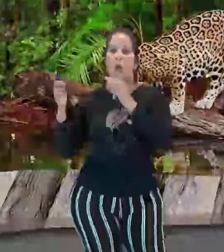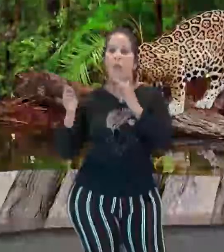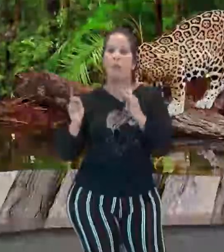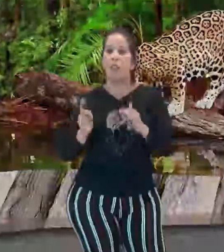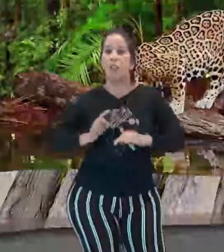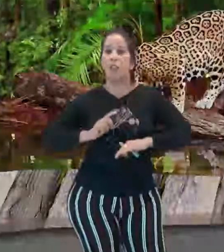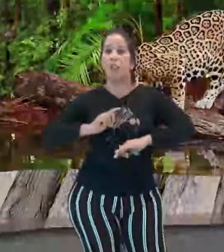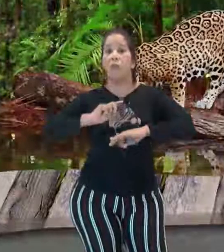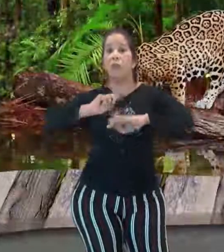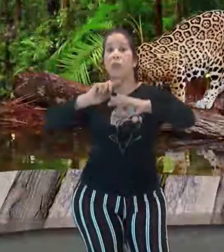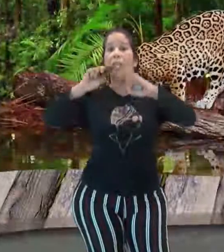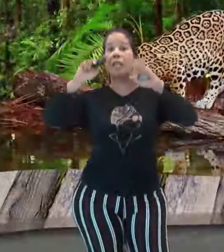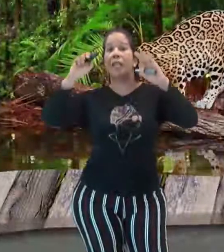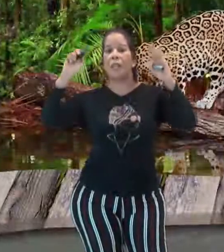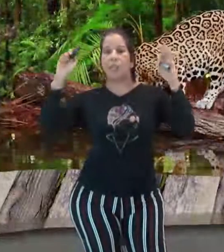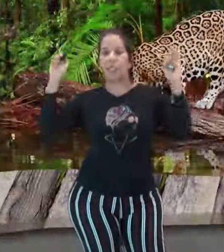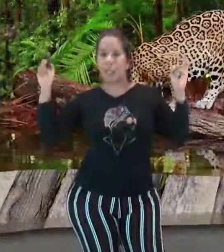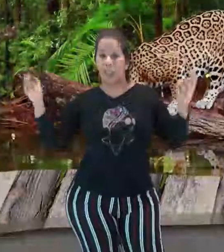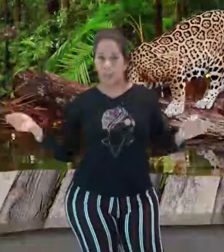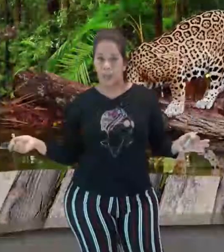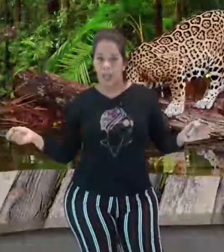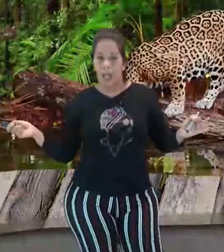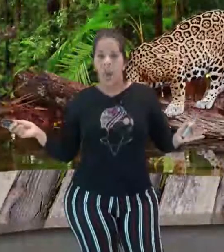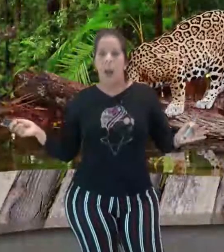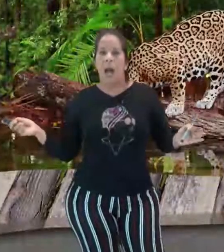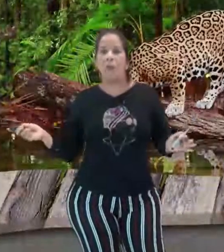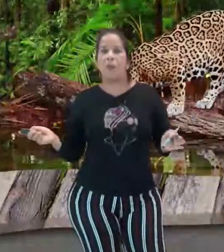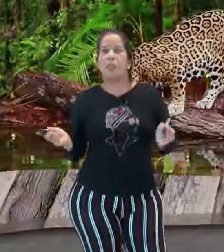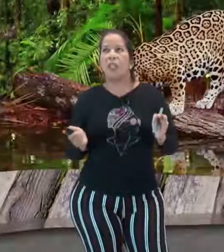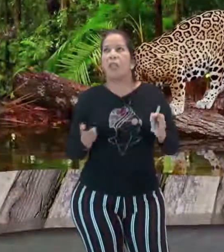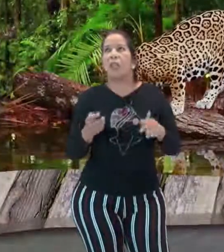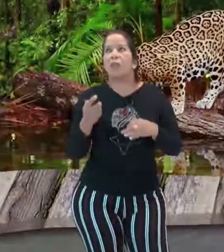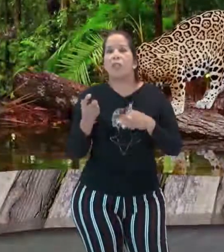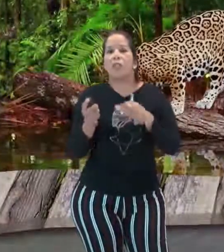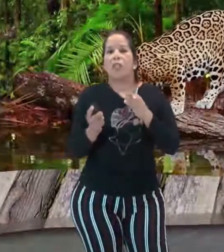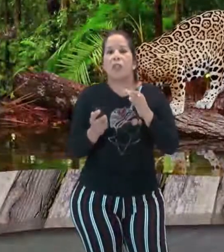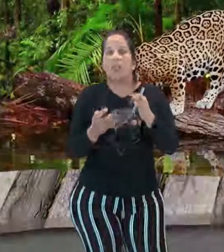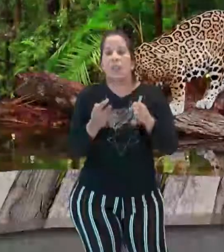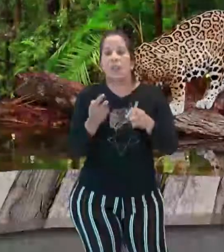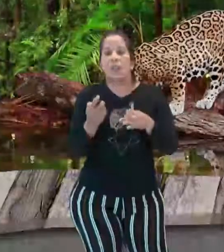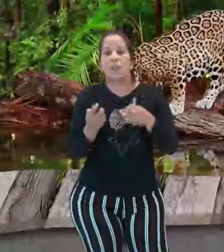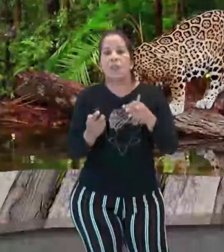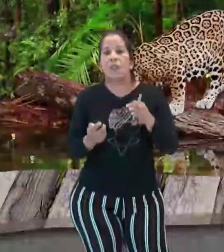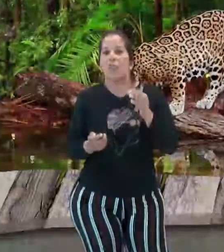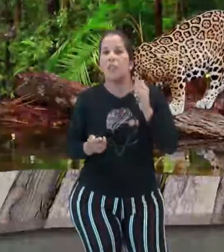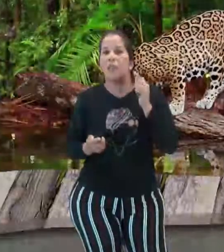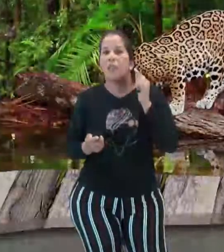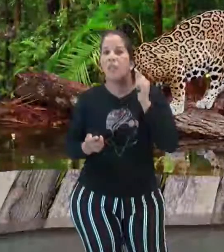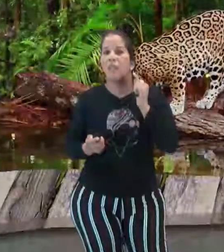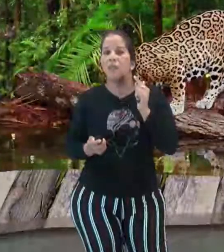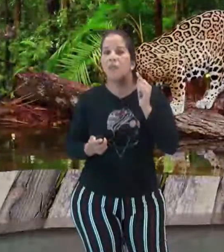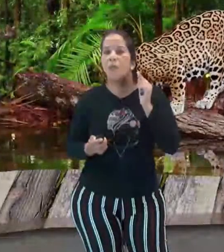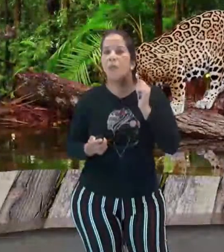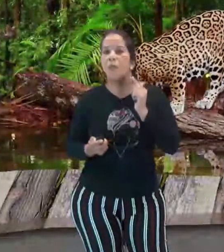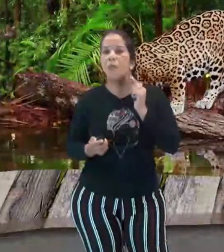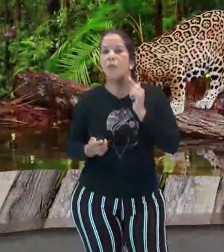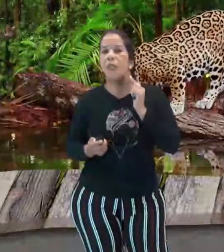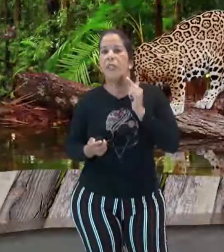o homem chega ao seu clímax. Ah, professor, aquele líquidozinho, aquela lubrificaçãozinha, lembra da